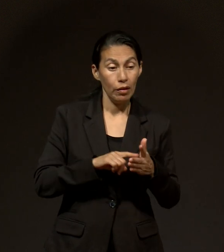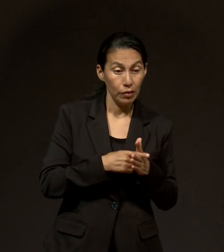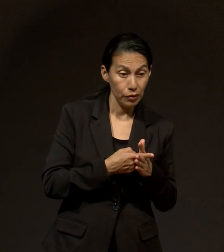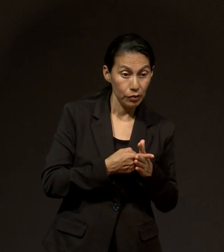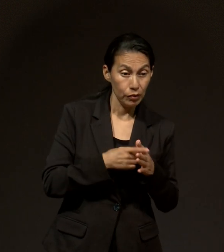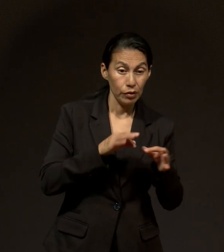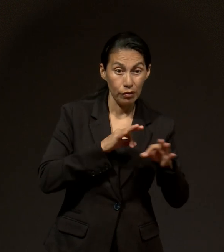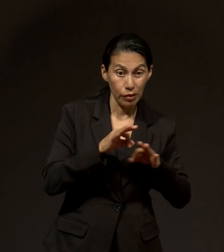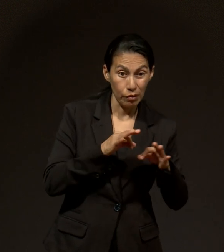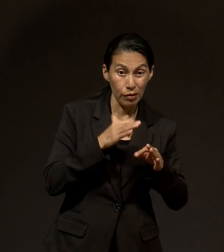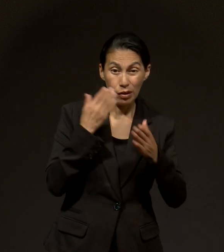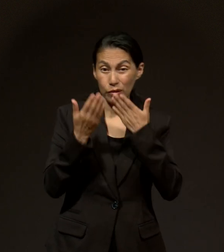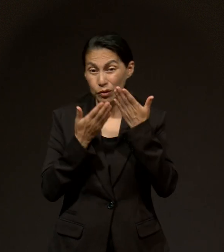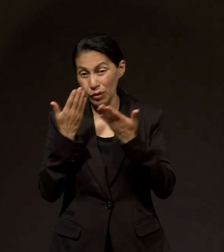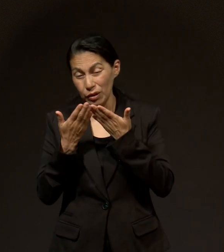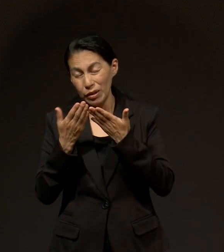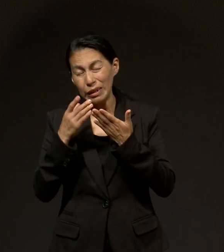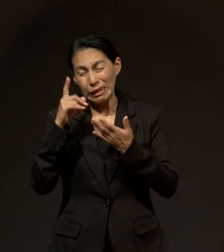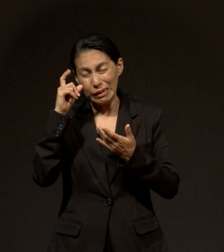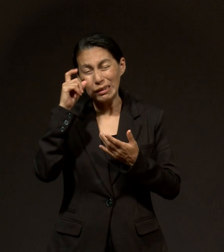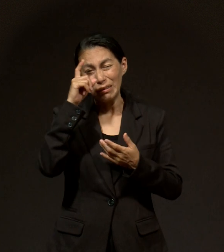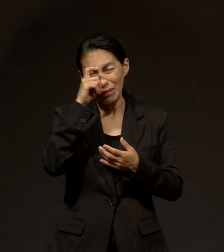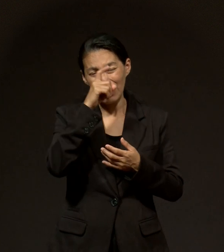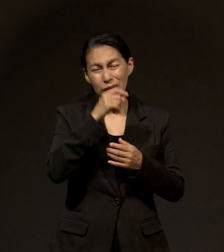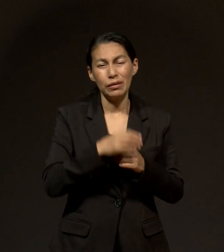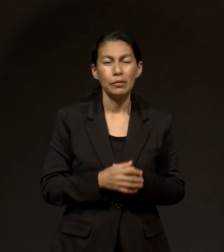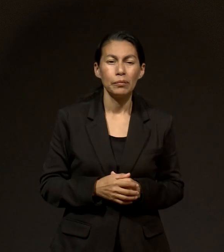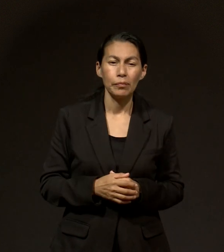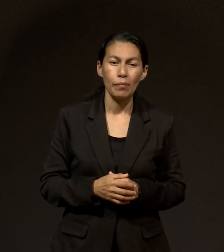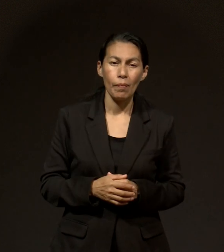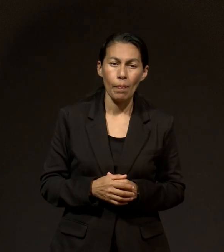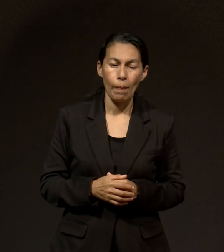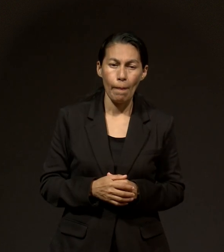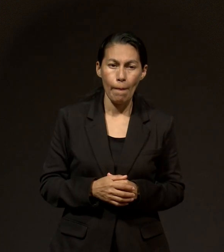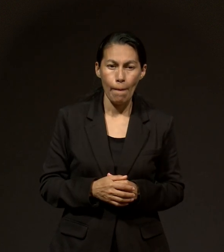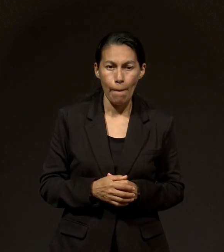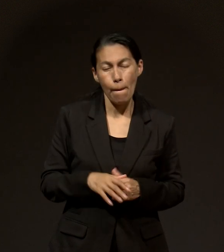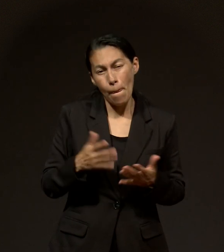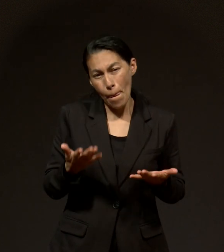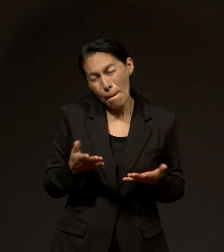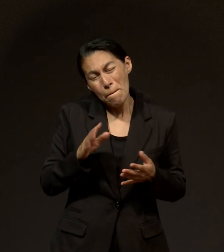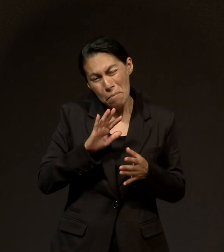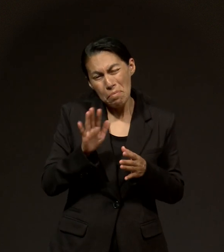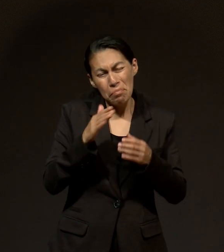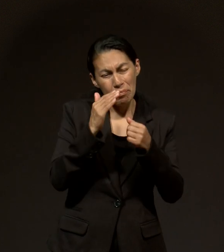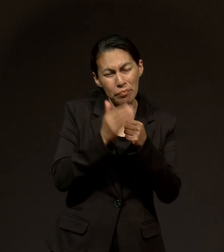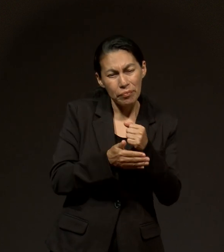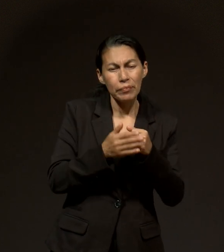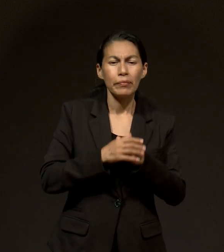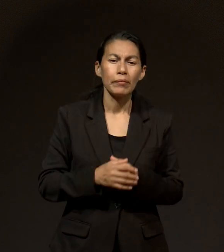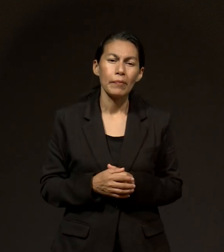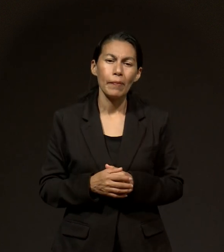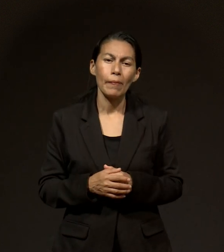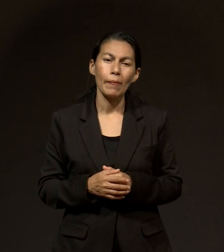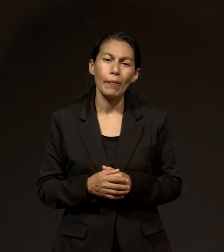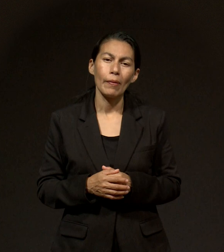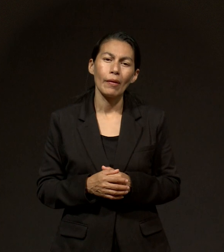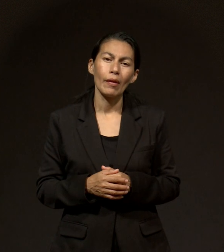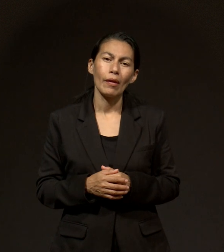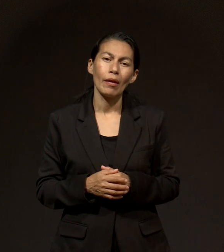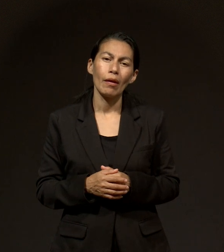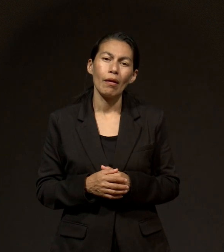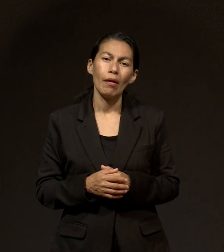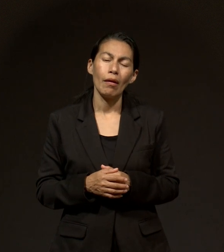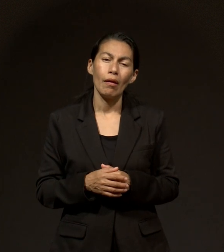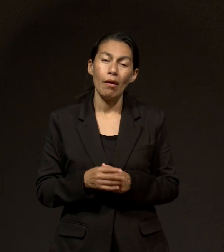pues, como trabajaba y estudiaba, se me hacía un poquito difícil. Y, pues, bueno, terminé. Yo dije, bueno,